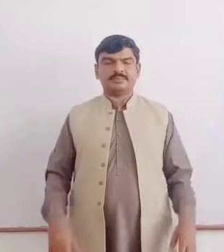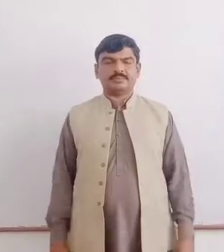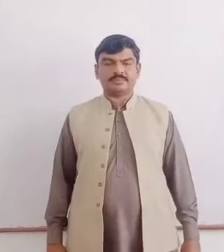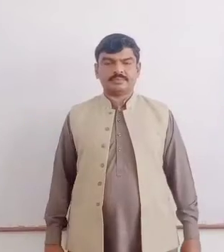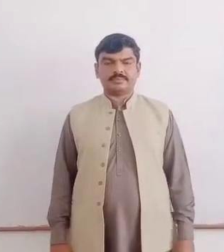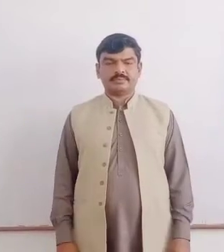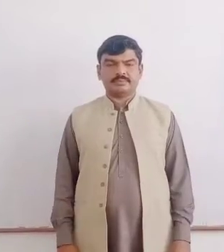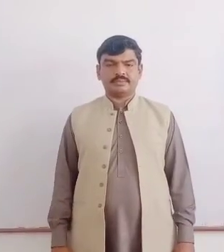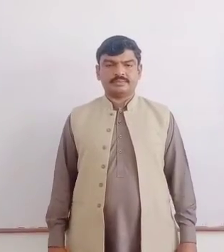मुहसिन,